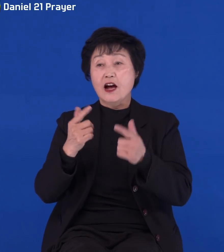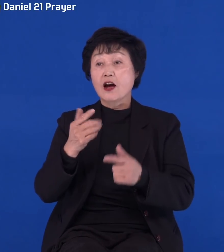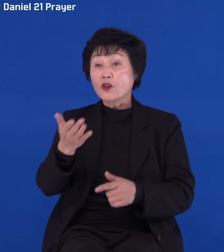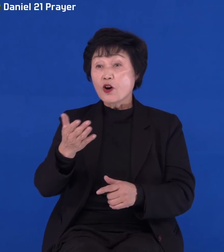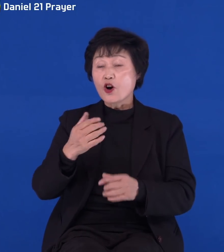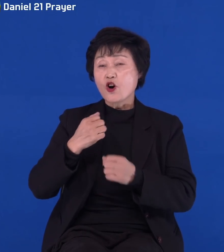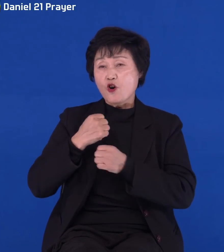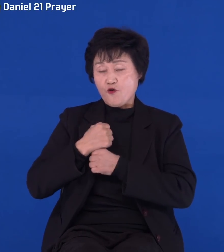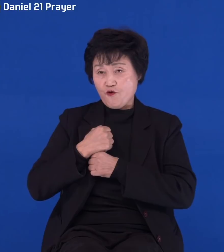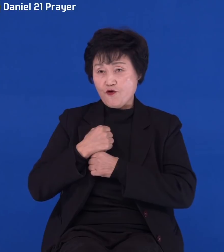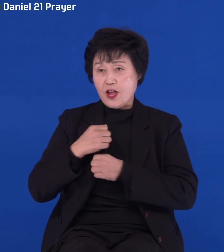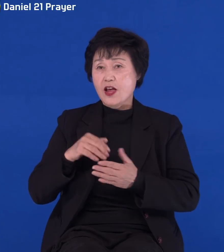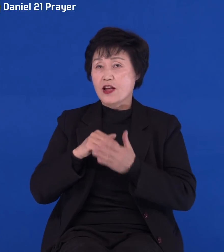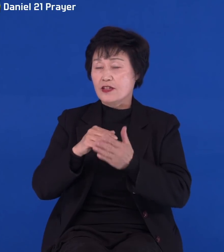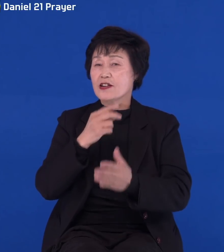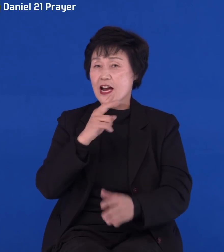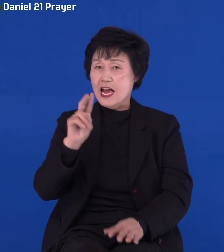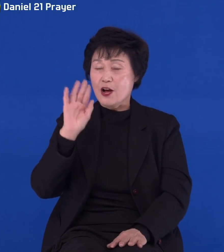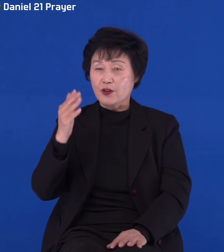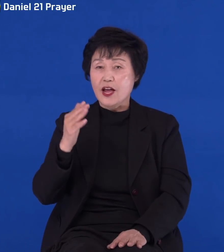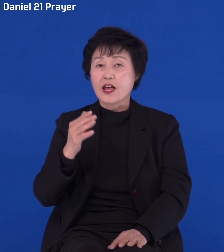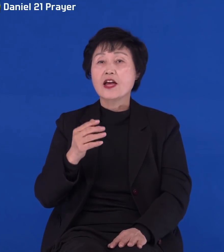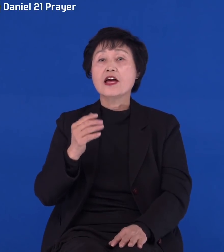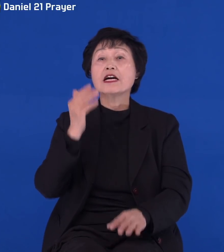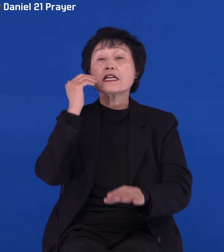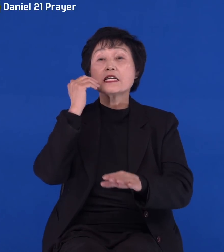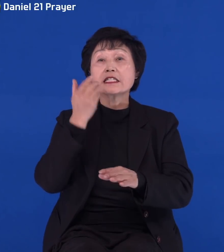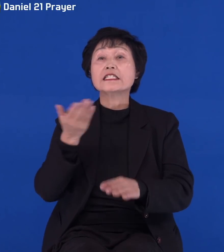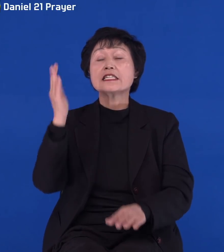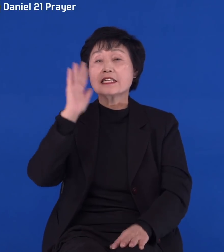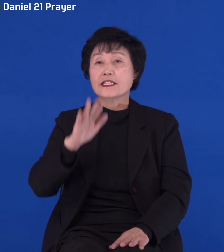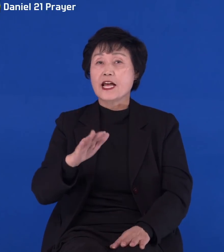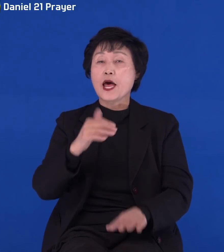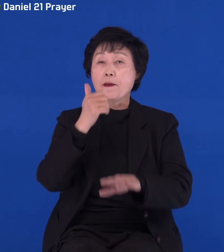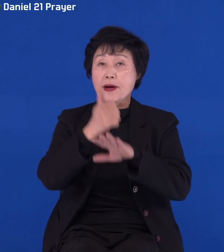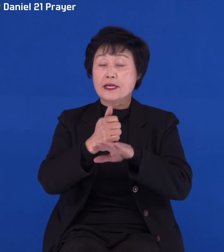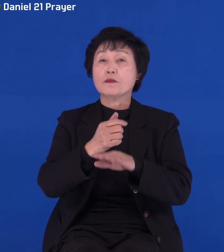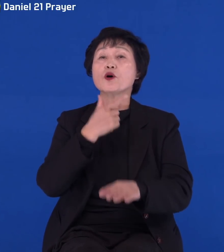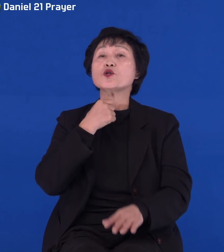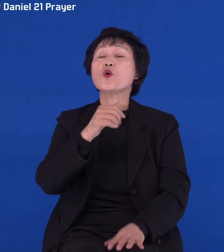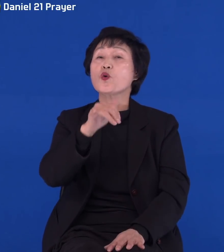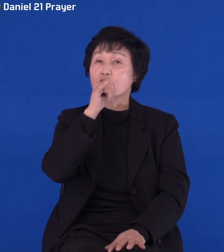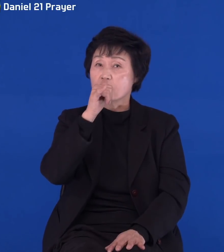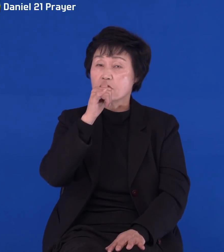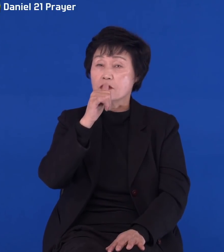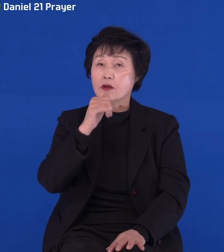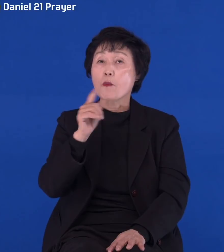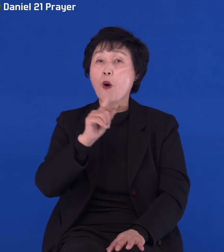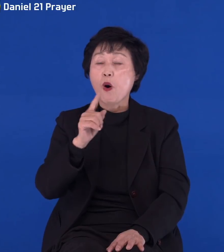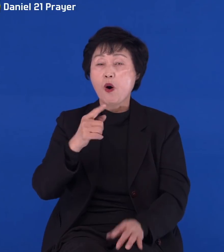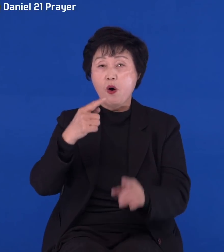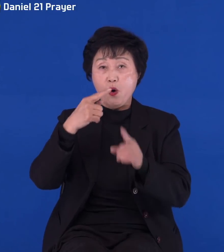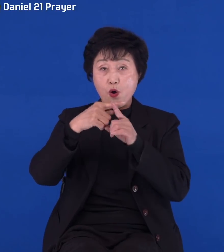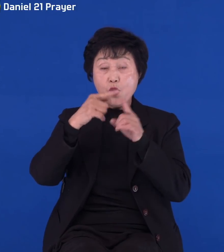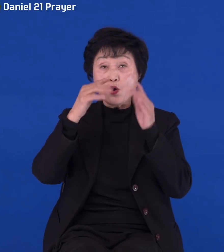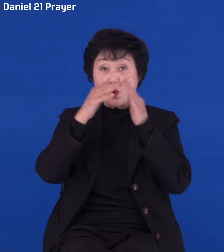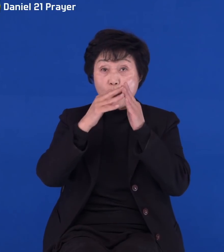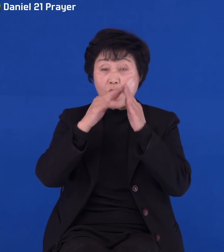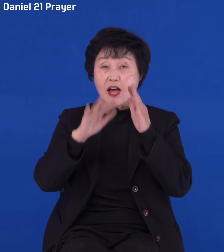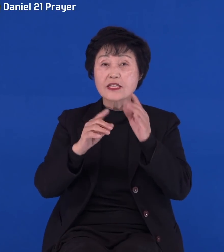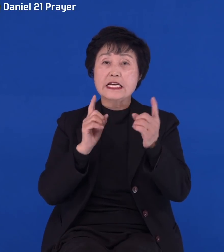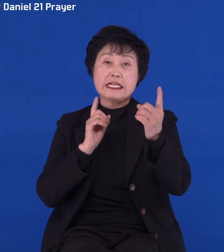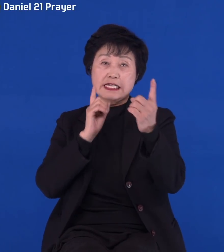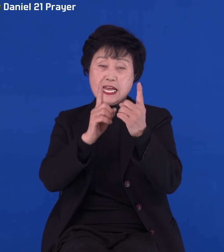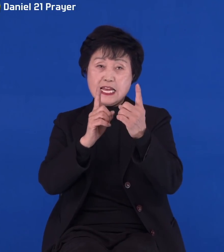그래야 사람이 돼. 그리고 엄마의 소원 하나 들어줘. 또 뭔데요? 교회에서 1:1 양육 좀 봐도. 내가 1대1 양육 왜 받아요? 예수를